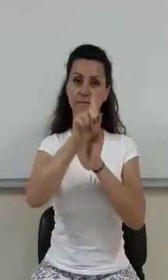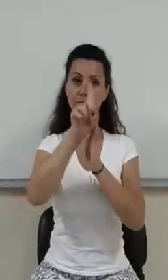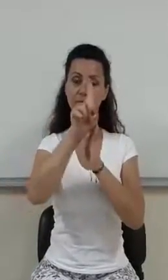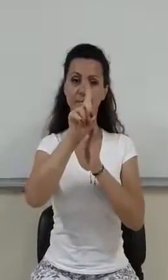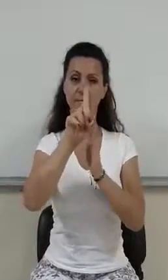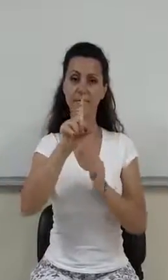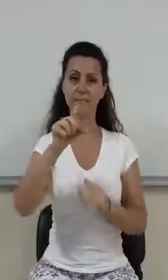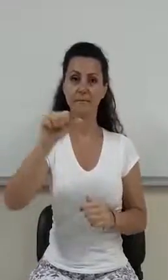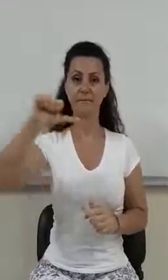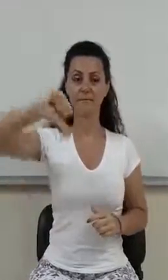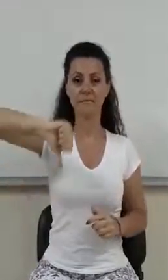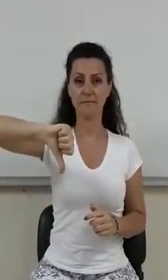kaldı,